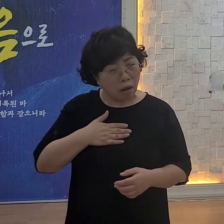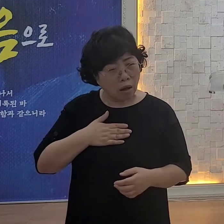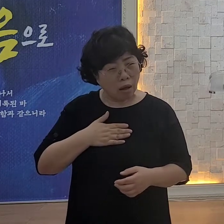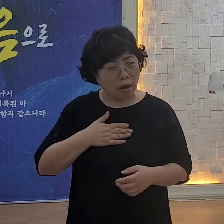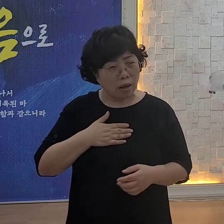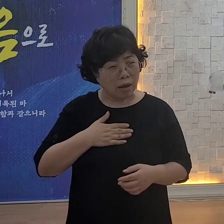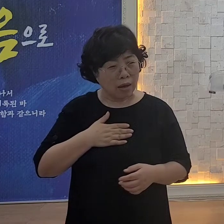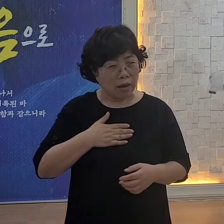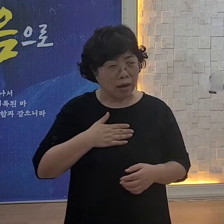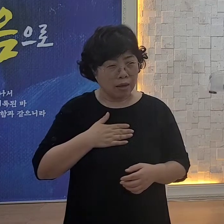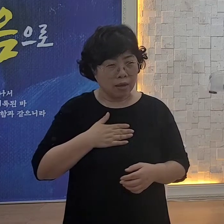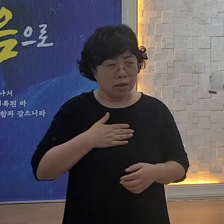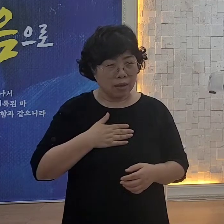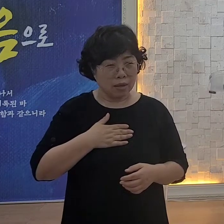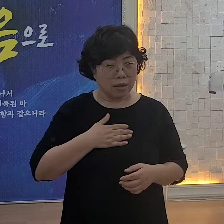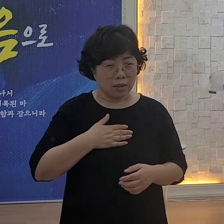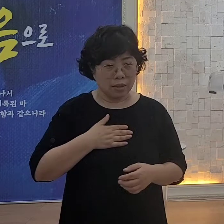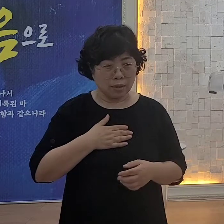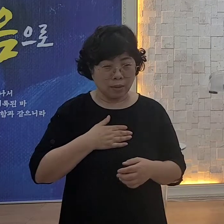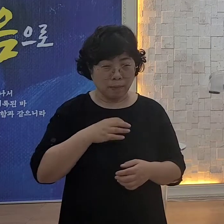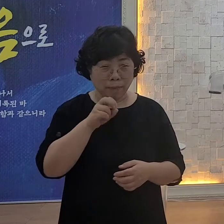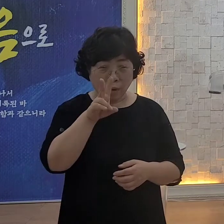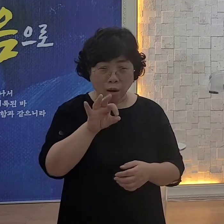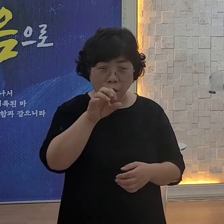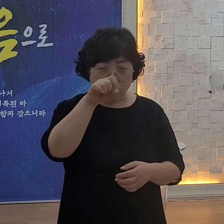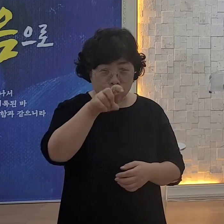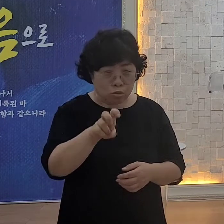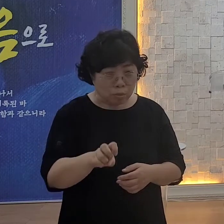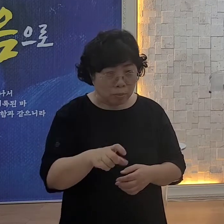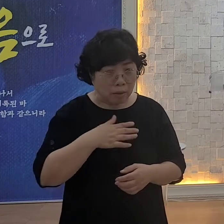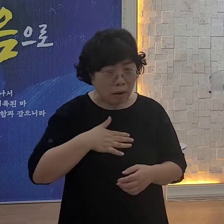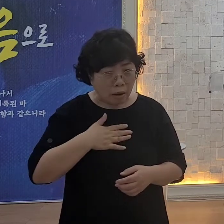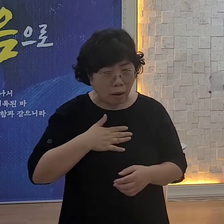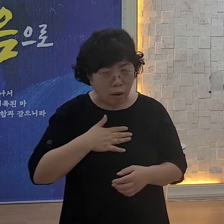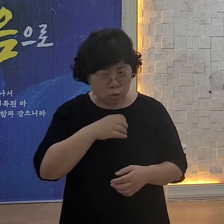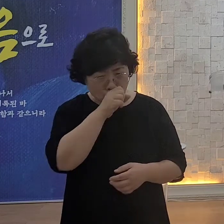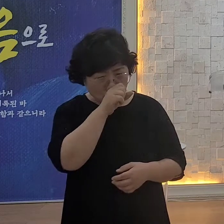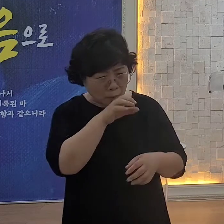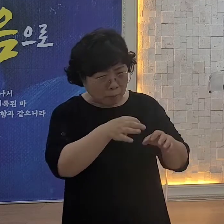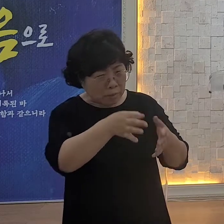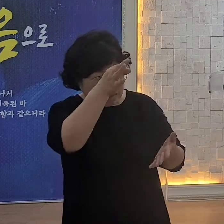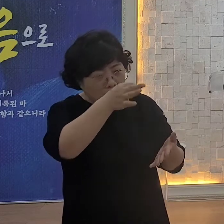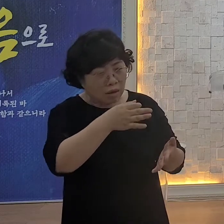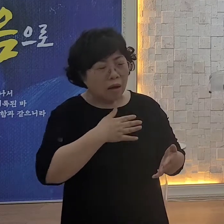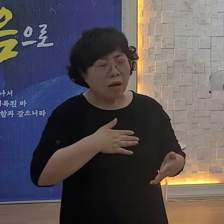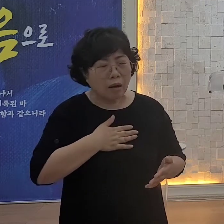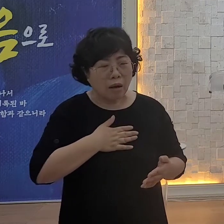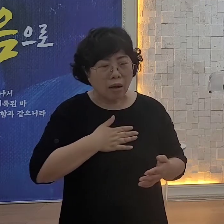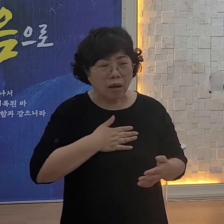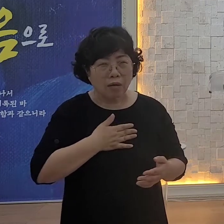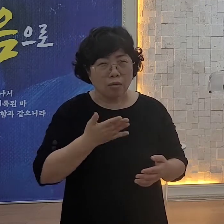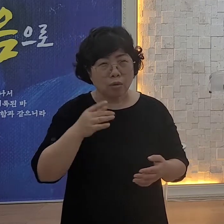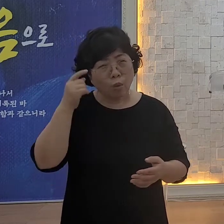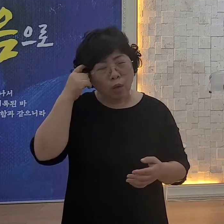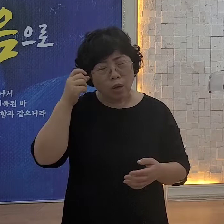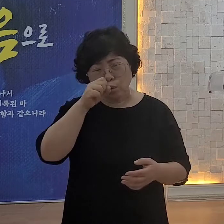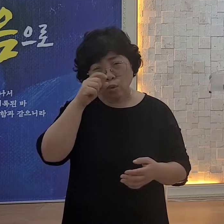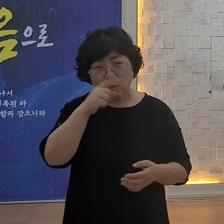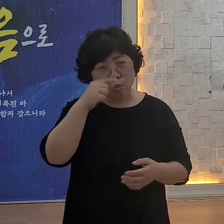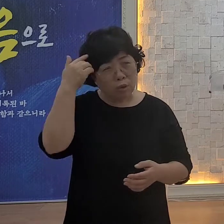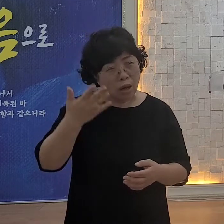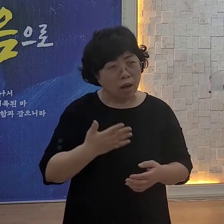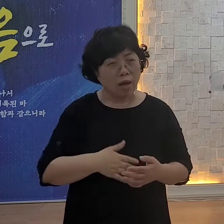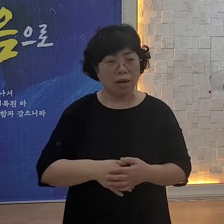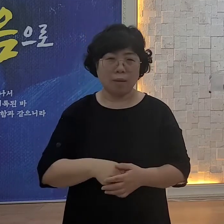명품 봐도 알고, 뭐가 비싼지 다 알고, 뭐가 안 좋은지 누가 봐도 아는데 뭘 좋은 걸 모른다 그러세요? 그런 분